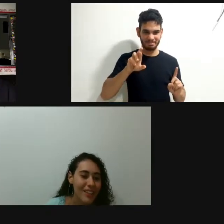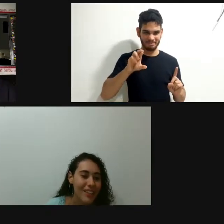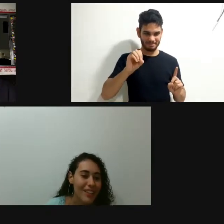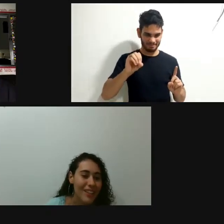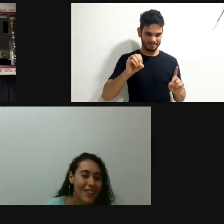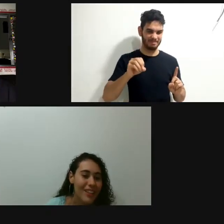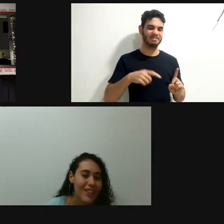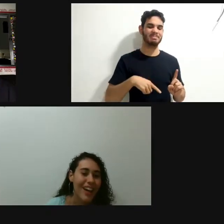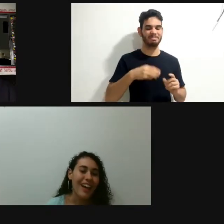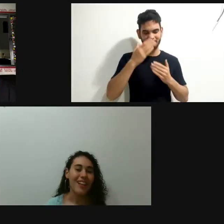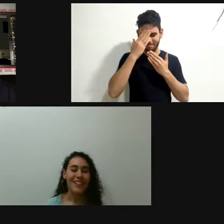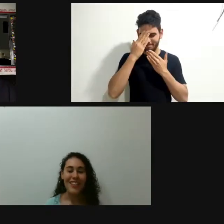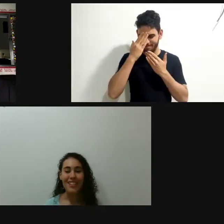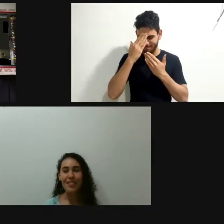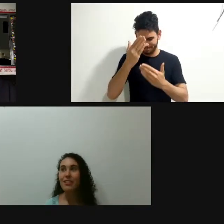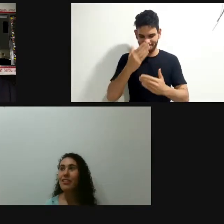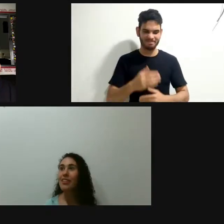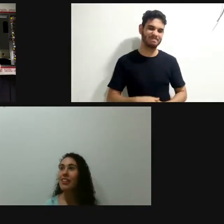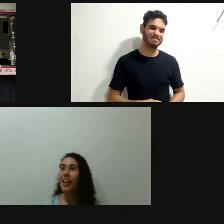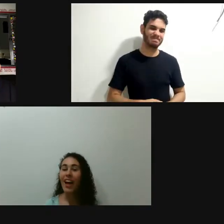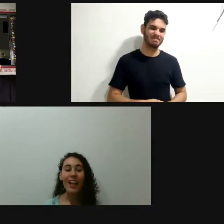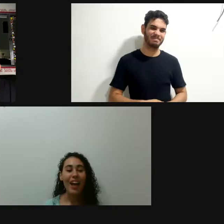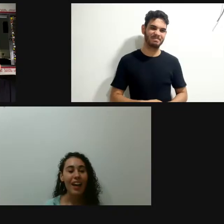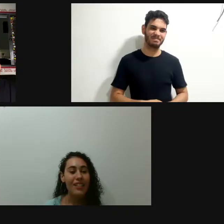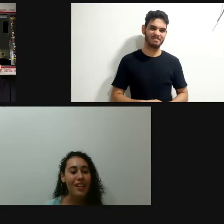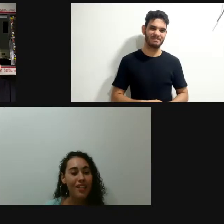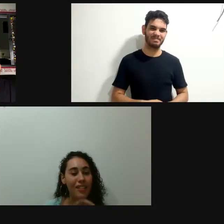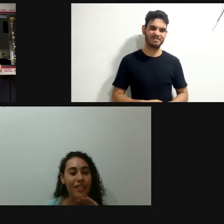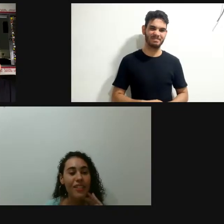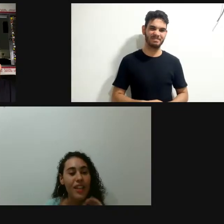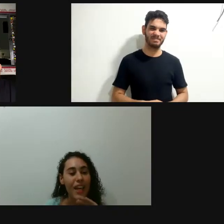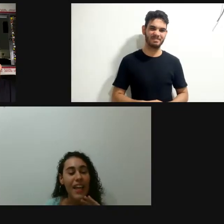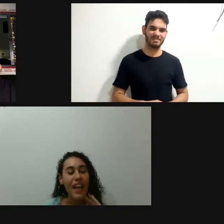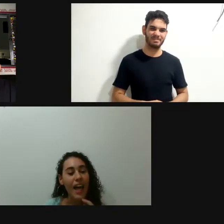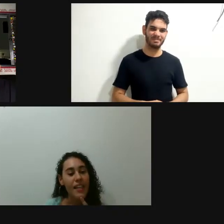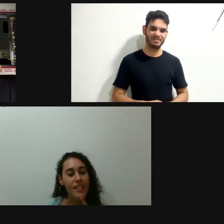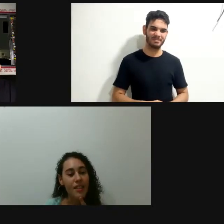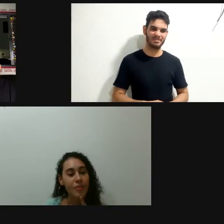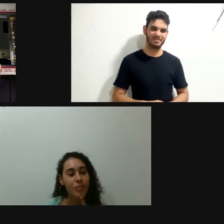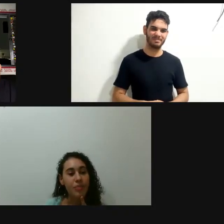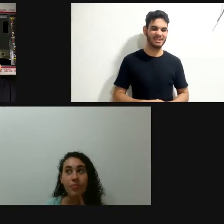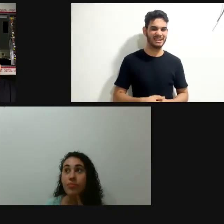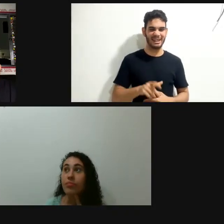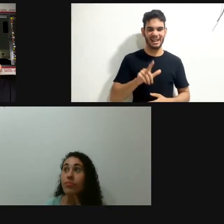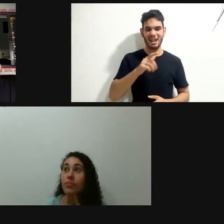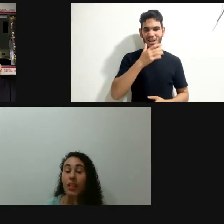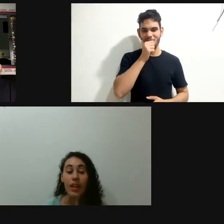Obrigada. Agradeço. Quem que é a Laísa? Eliza.